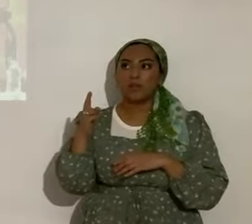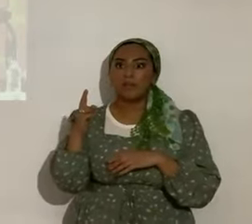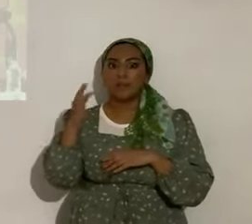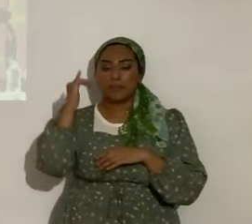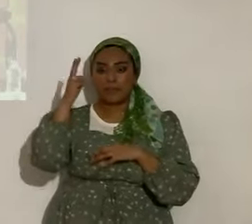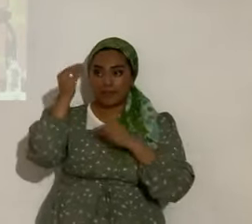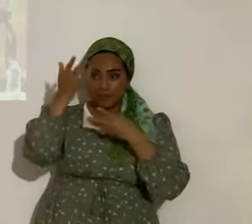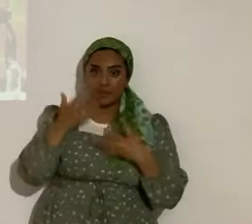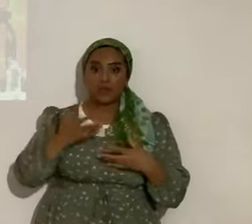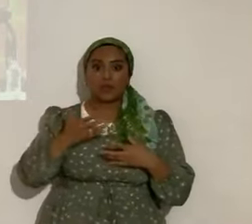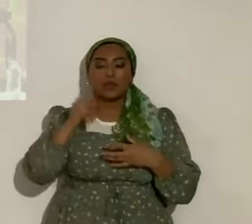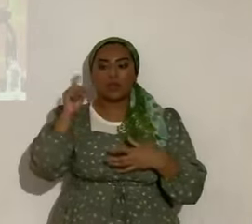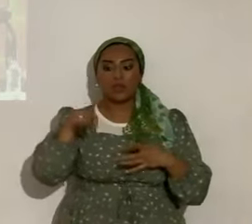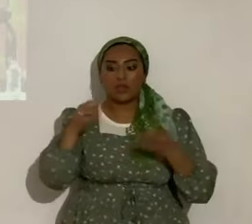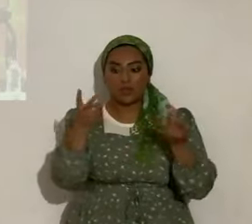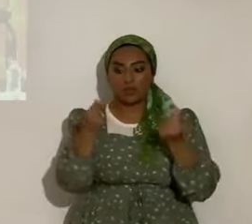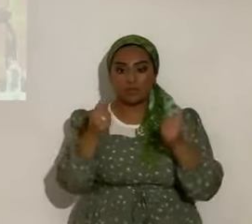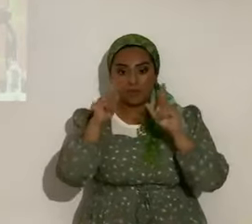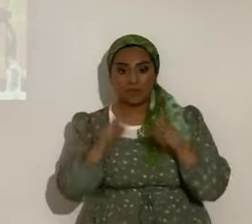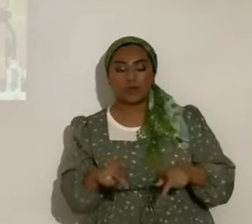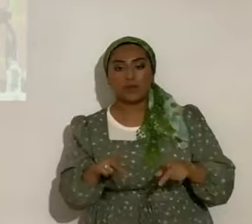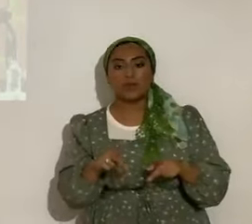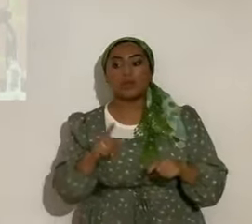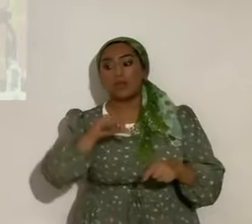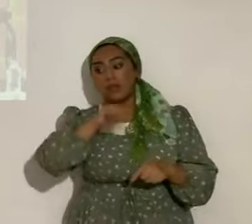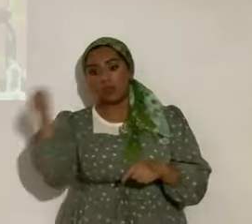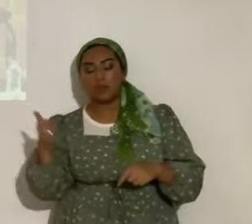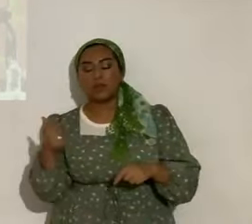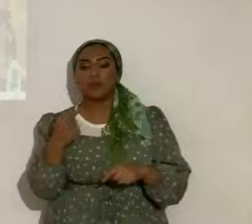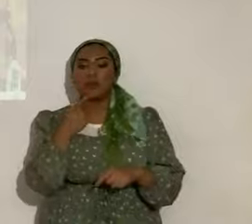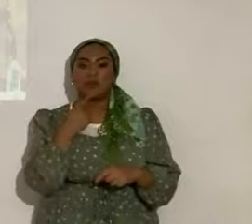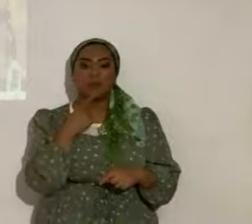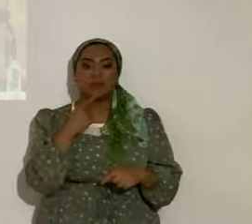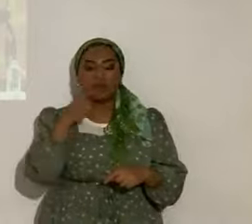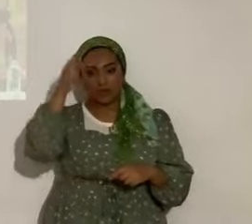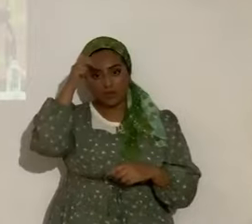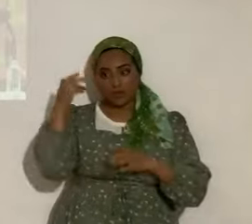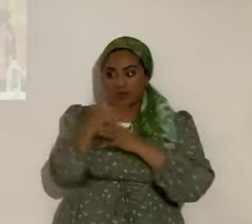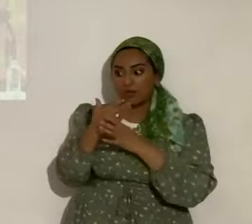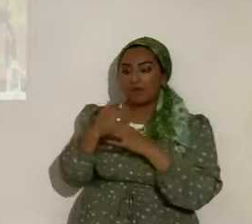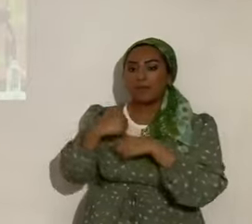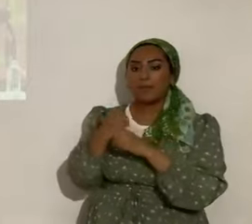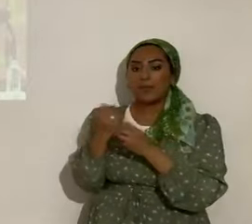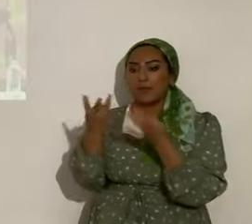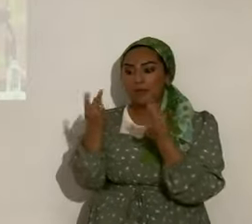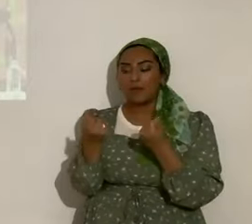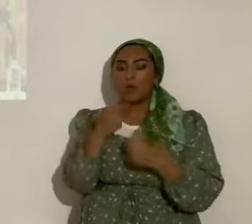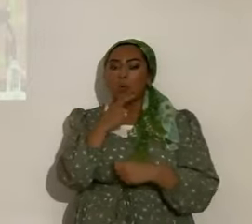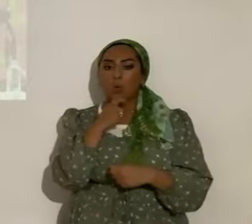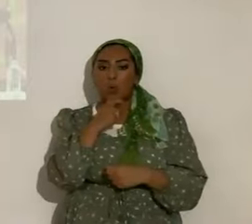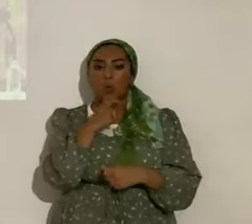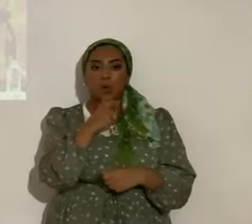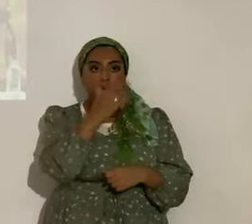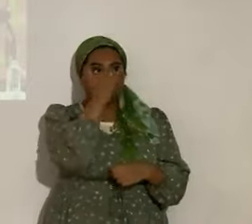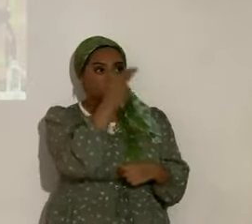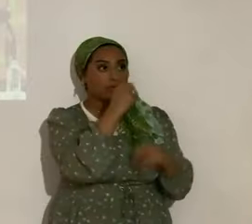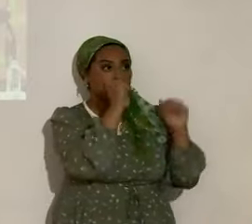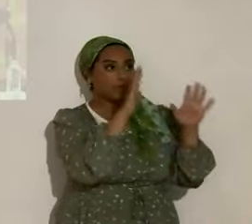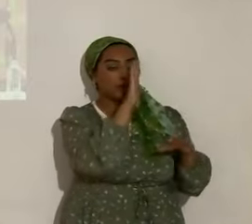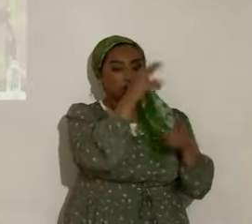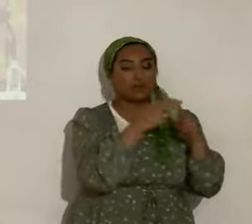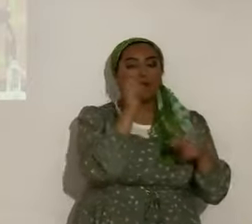le dijo que hiciera un censo. Y en otra parte de la Biblia dice que el diablo lo incitó a hacer un censo. ¿Quién fue? ¿Yahweh, bendito sea su